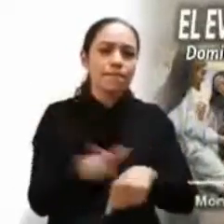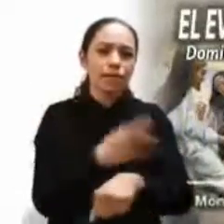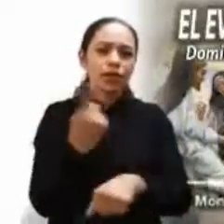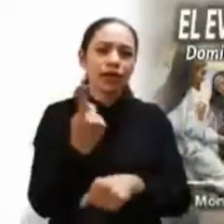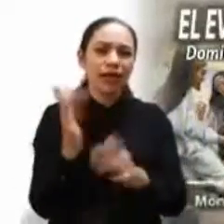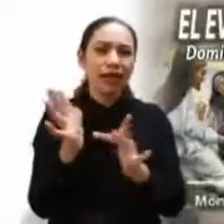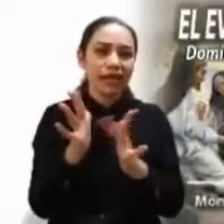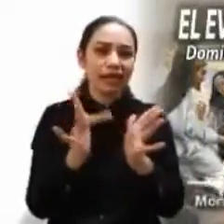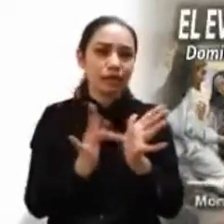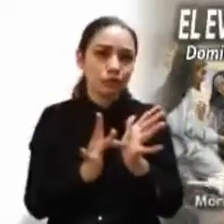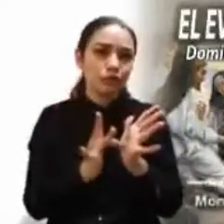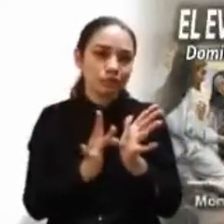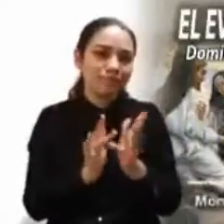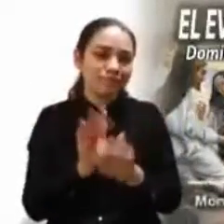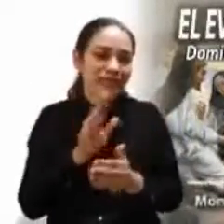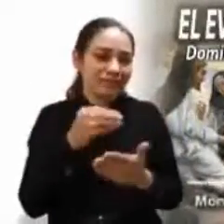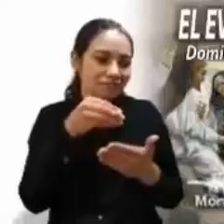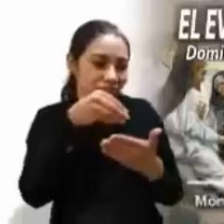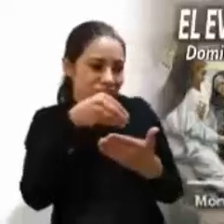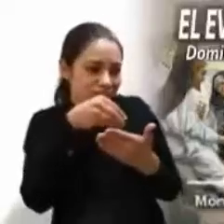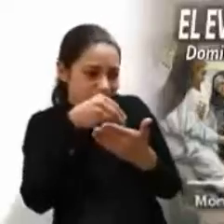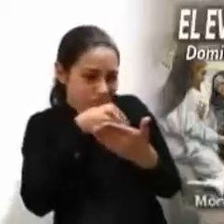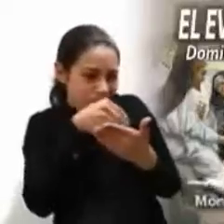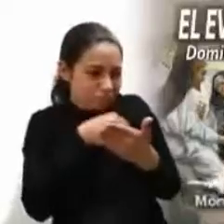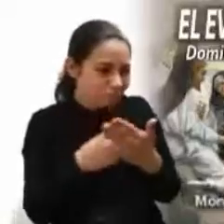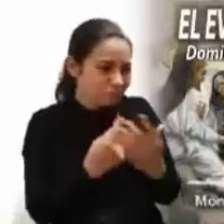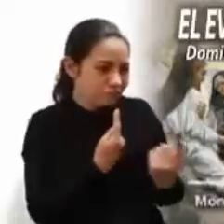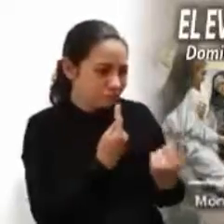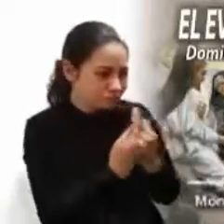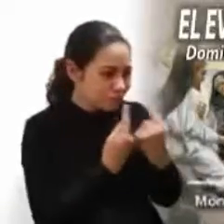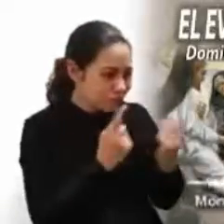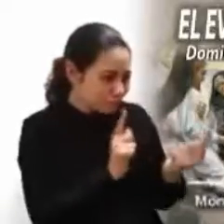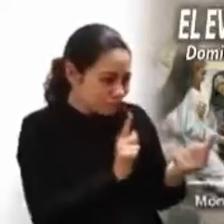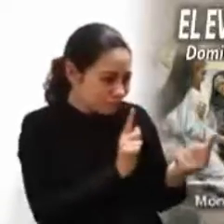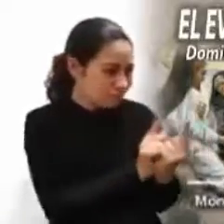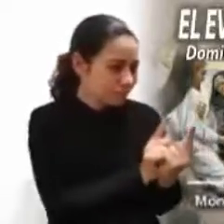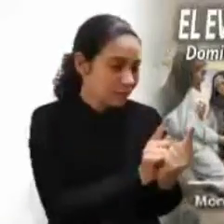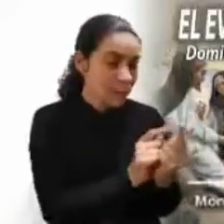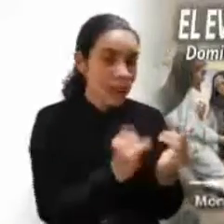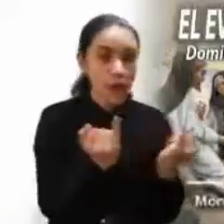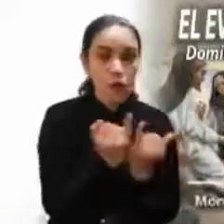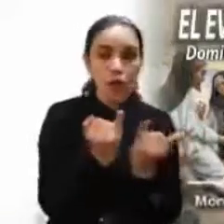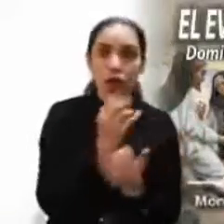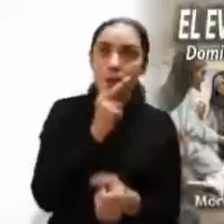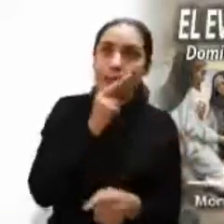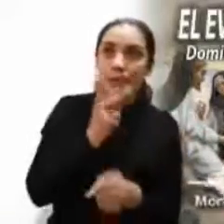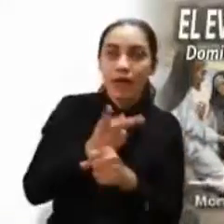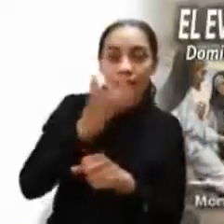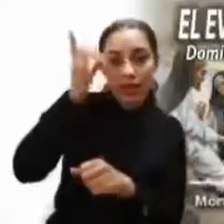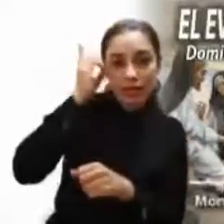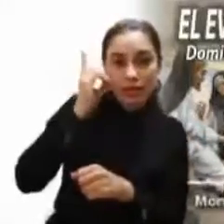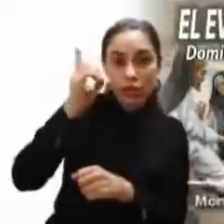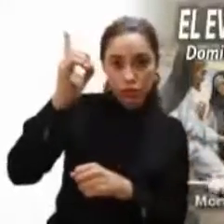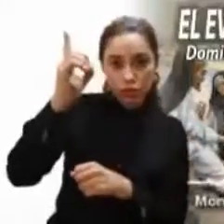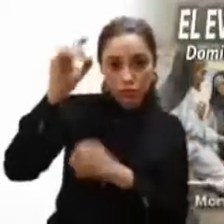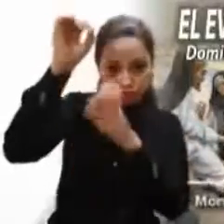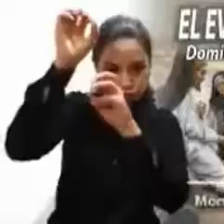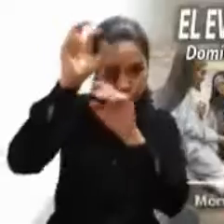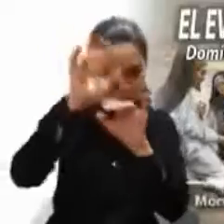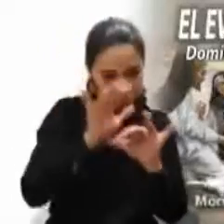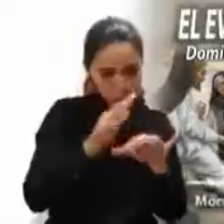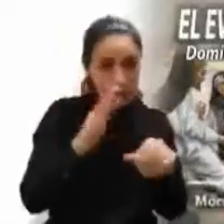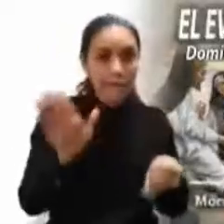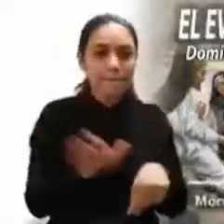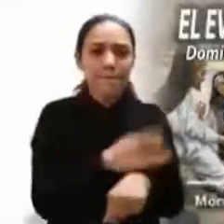de intimidad y de presencia de su Padre Dios, porque quiere escuchar la